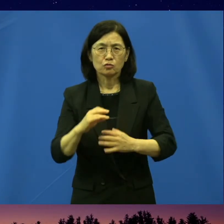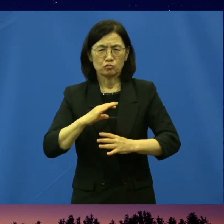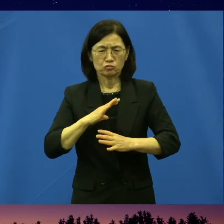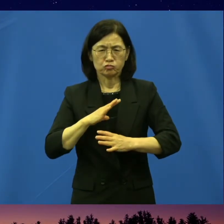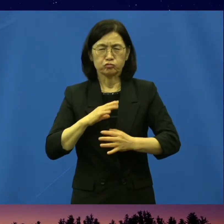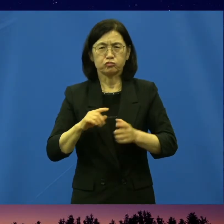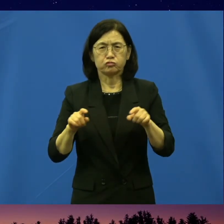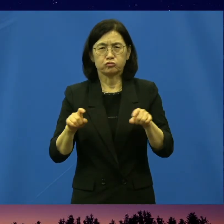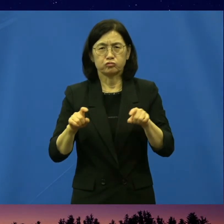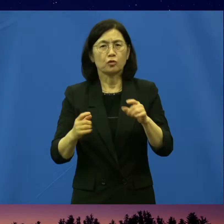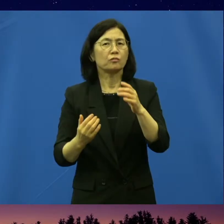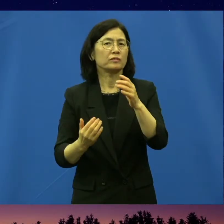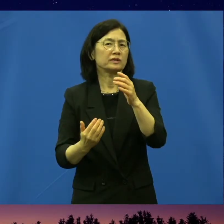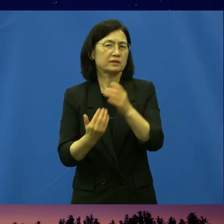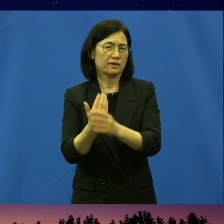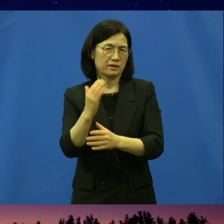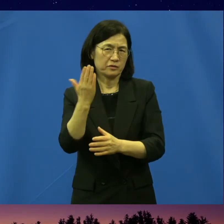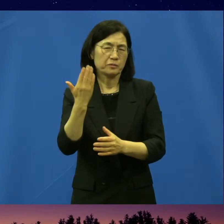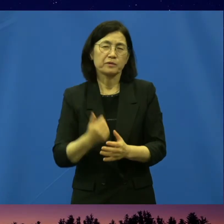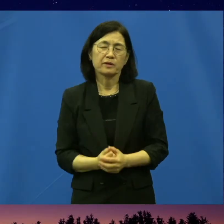두려움이 찾아오는 것입니다.